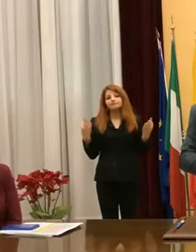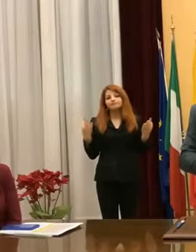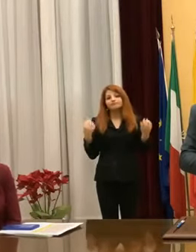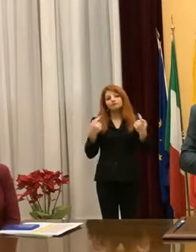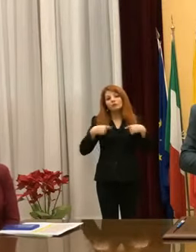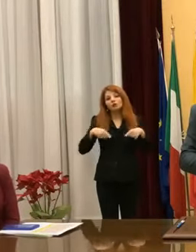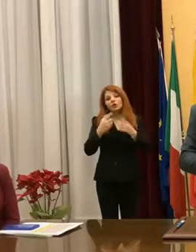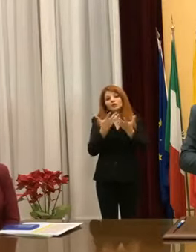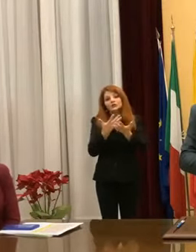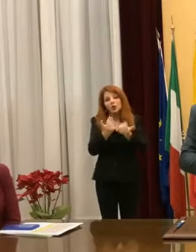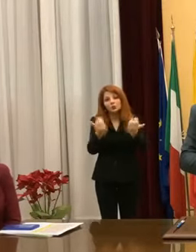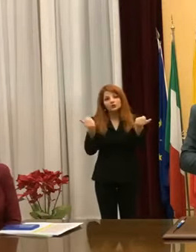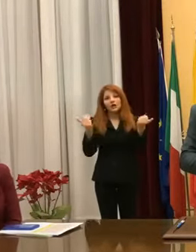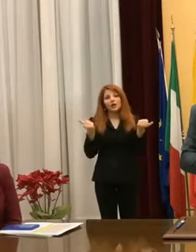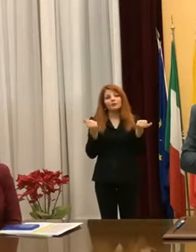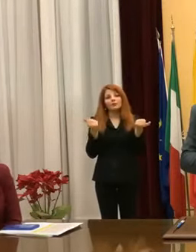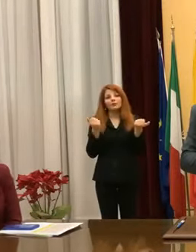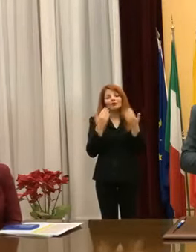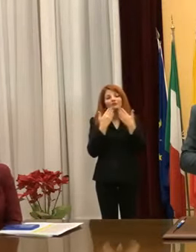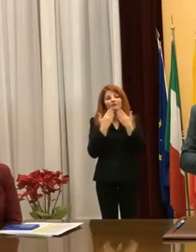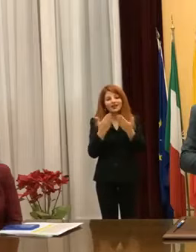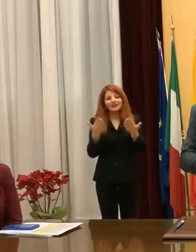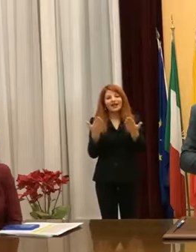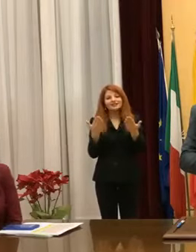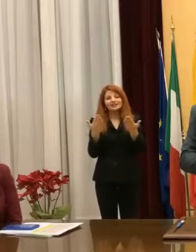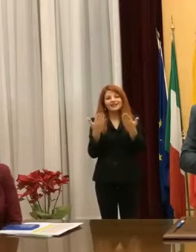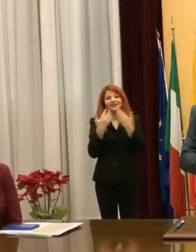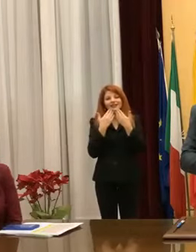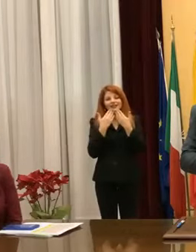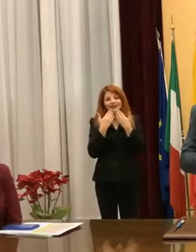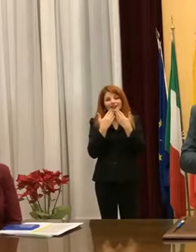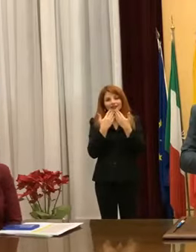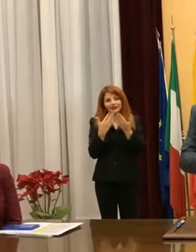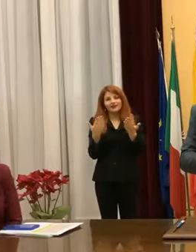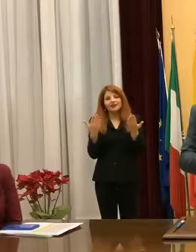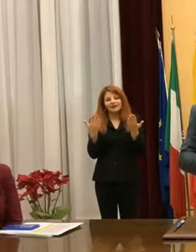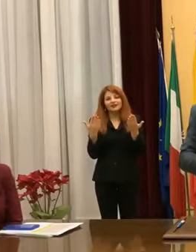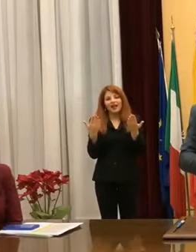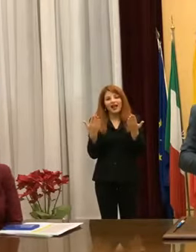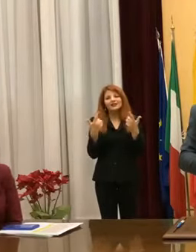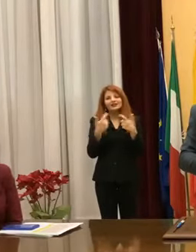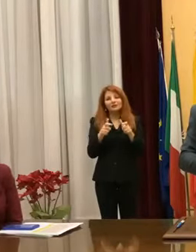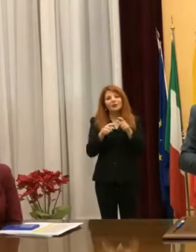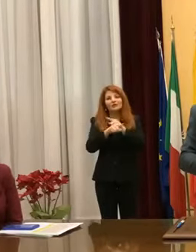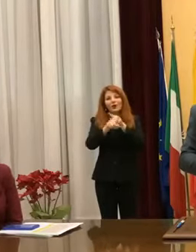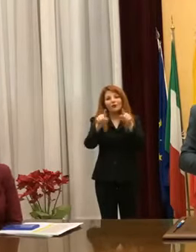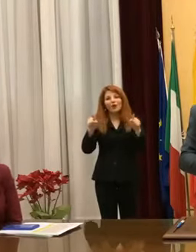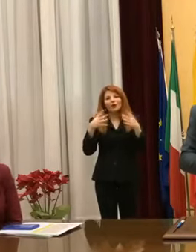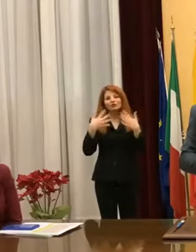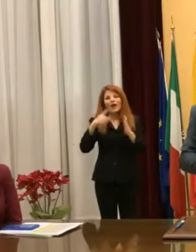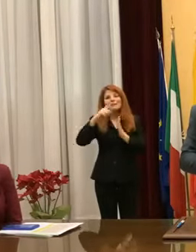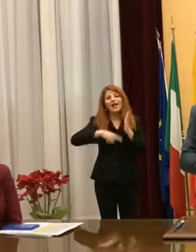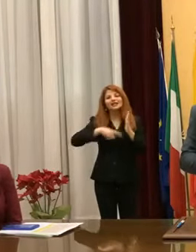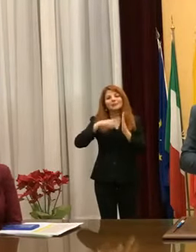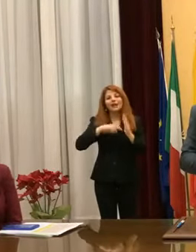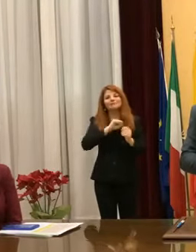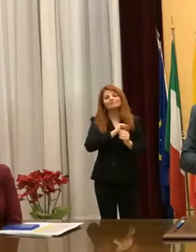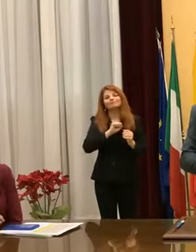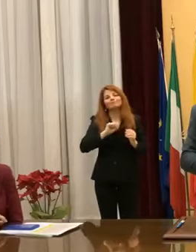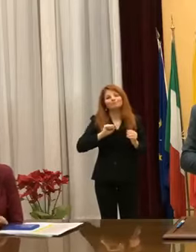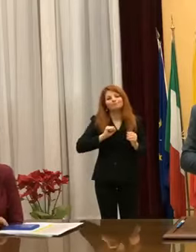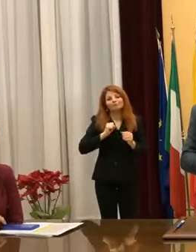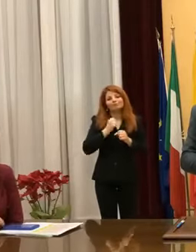salutiamo dicendovi grazie per tutto quello che avete fatto in questi mesi. Io sono rimasto